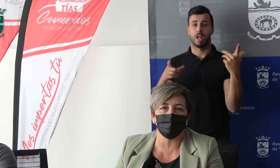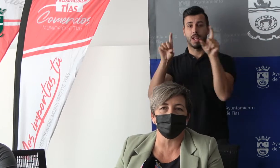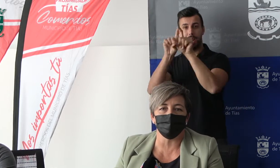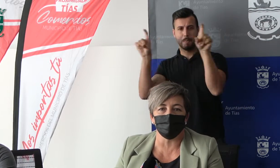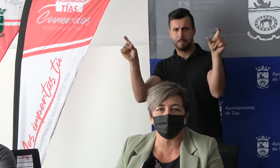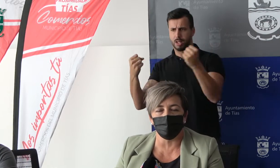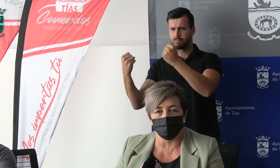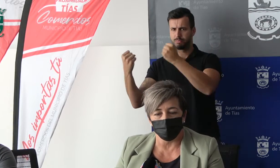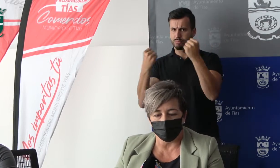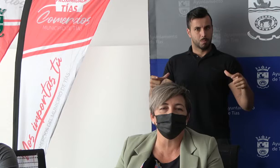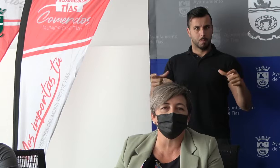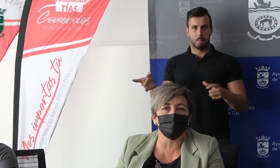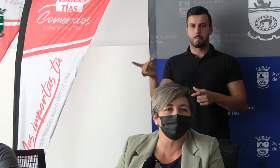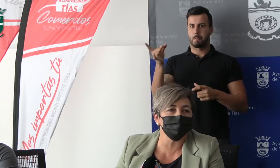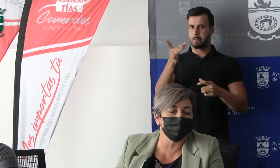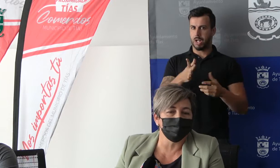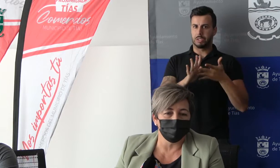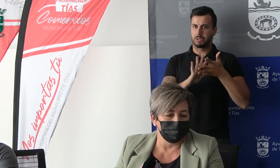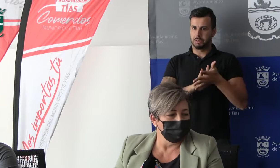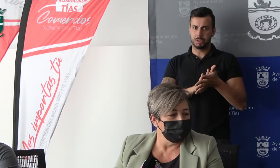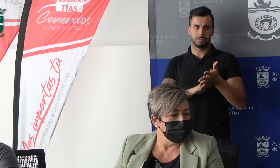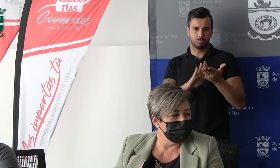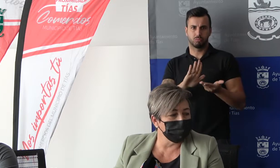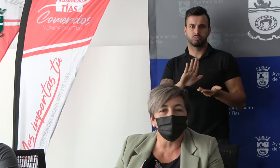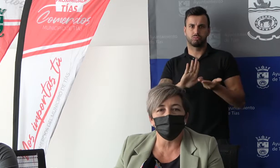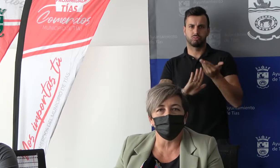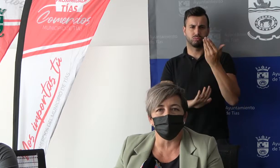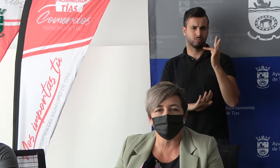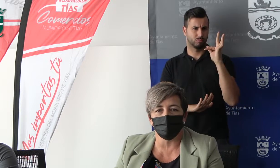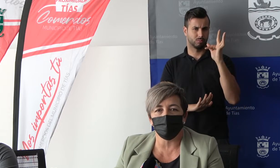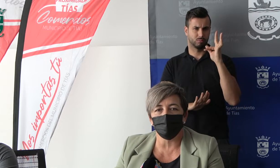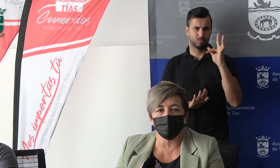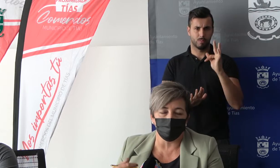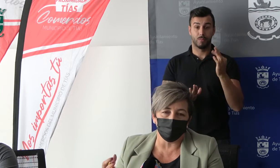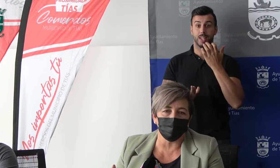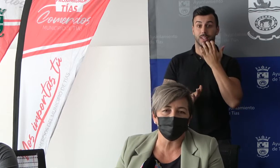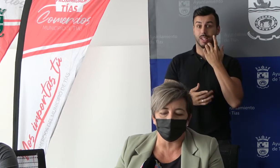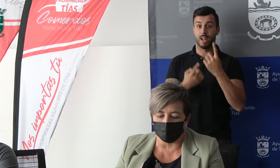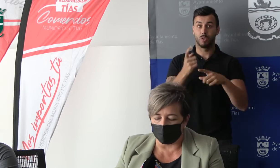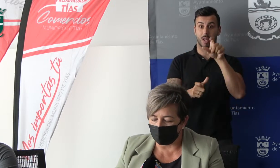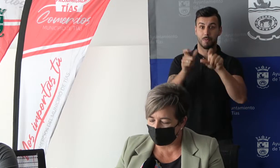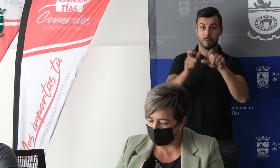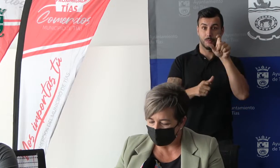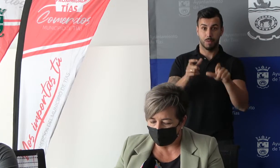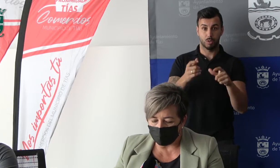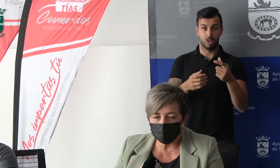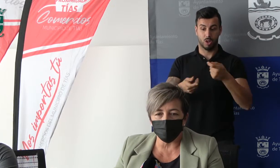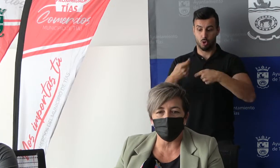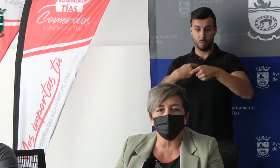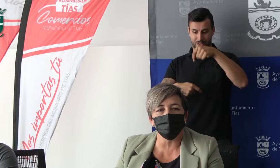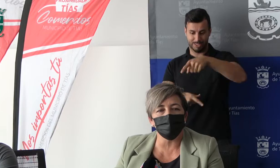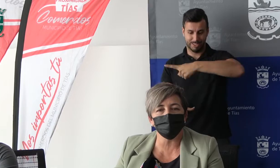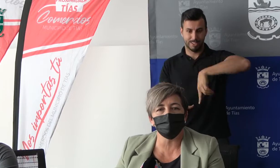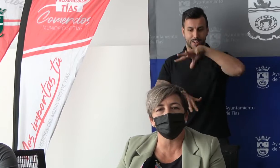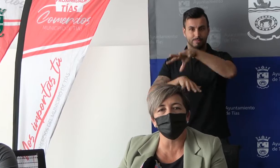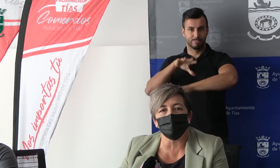la cifra de participación. Todas las personas que compren los comercios adheridos, que luego ya pasaremos la lista, pues